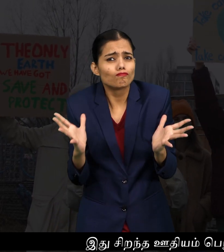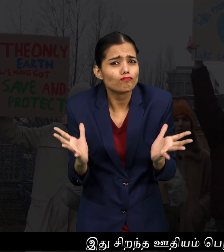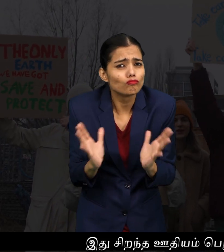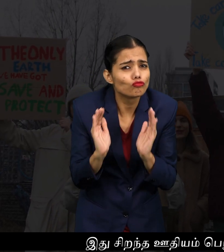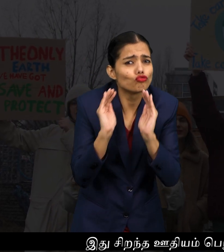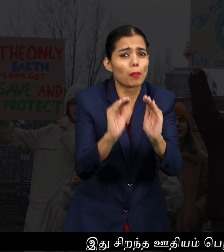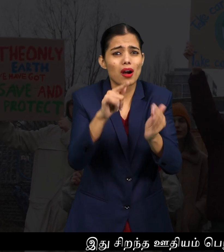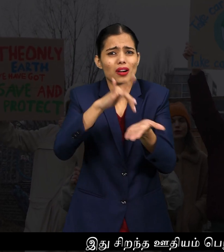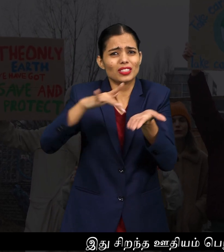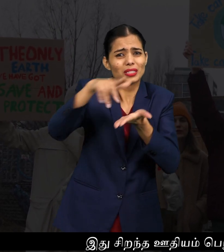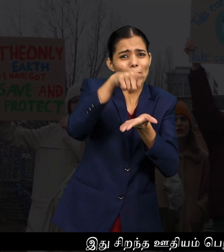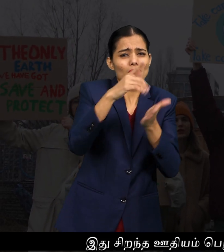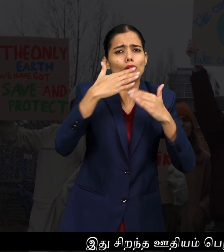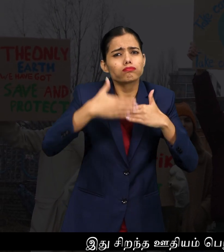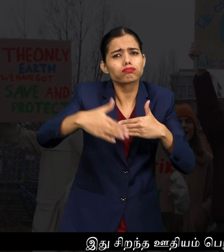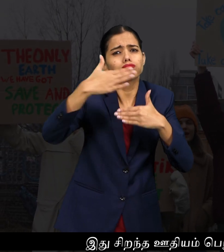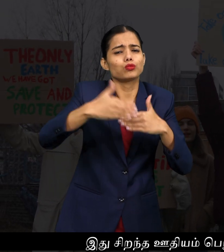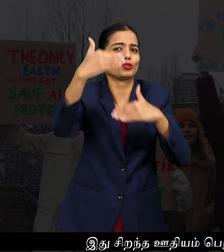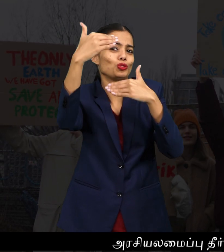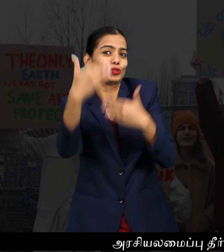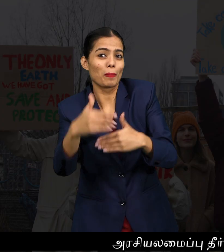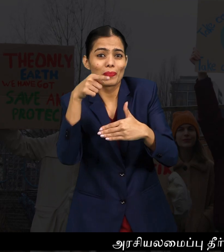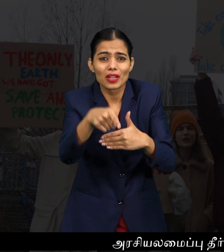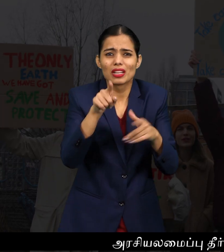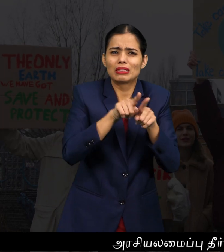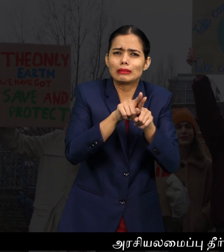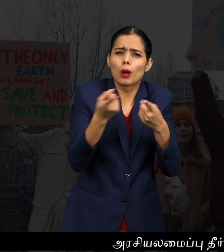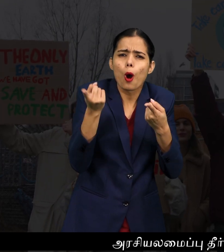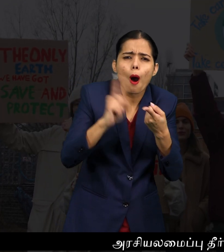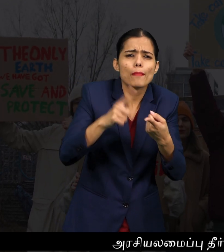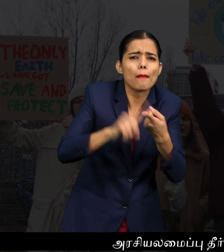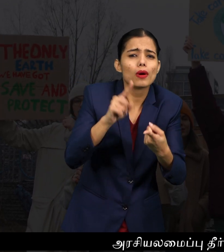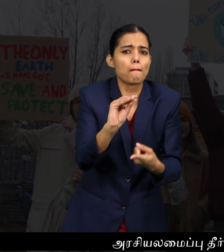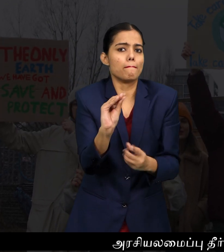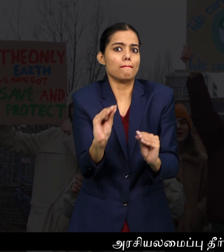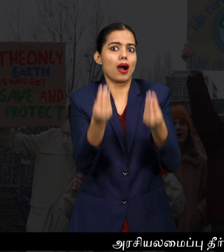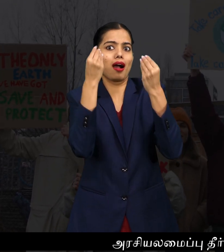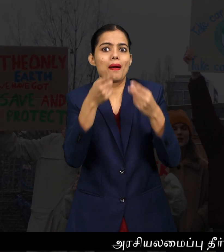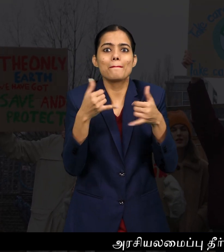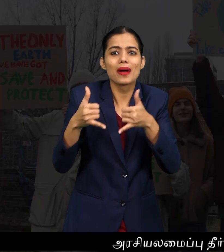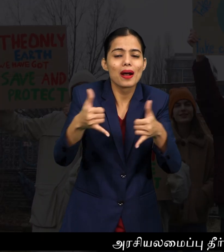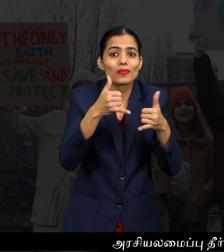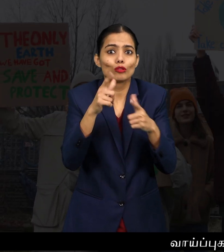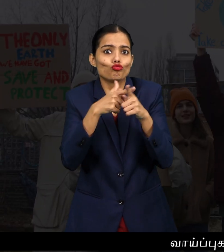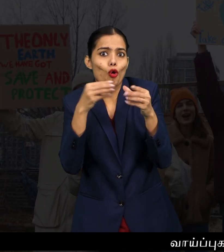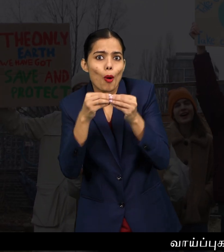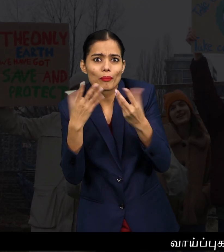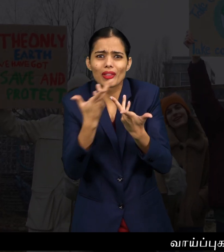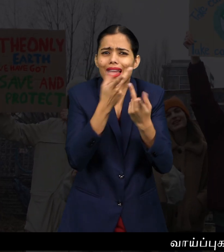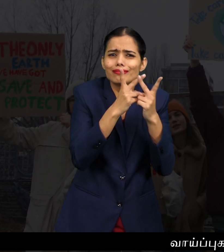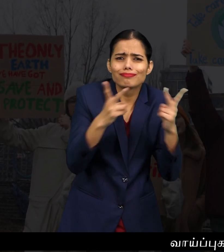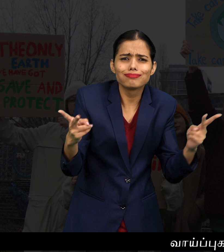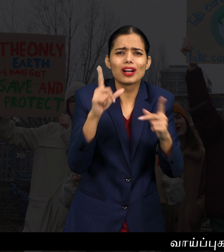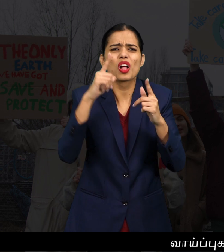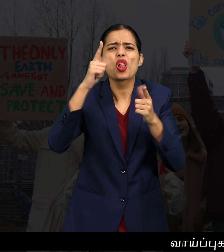பெறும் வேலைகள் மற்றும் சட்ட அல்லது அரசியலமைப்பு தீர்வுகளுக்கான வரையறுக்கப்பட்ட